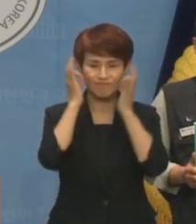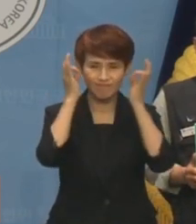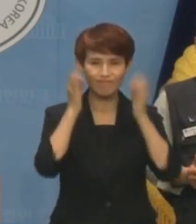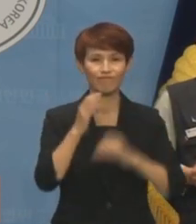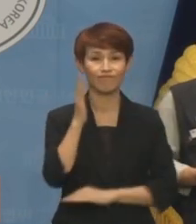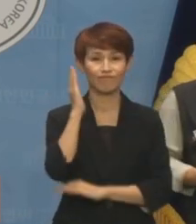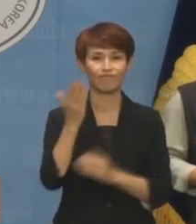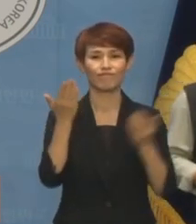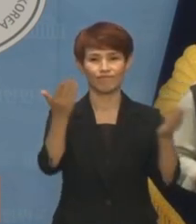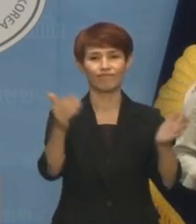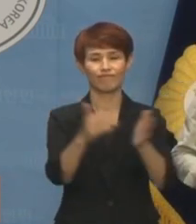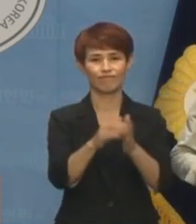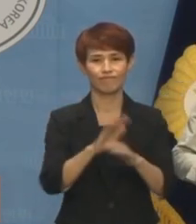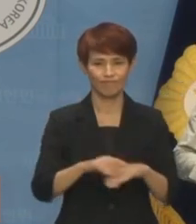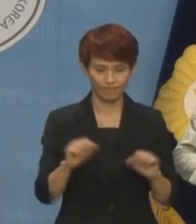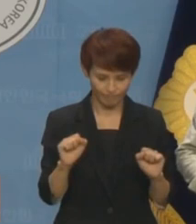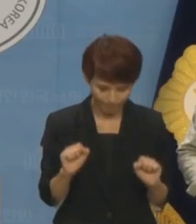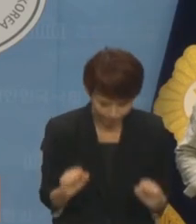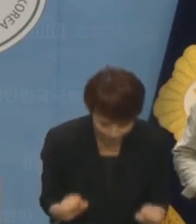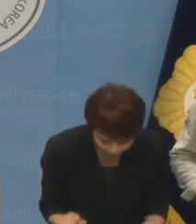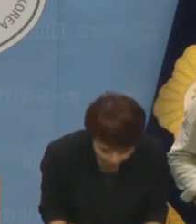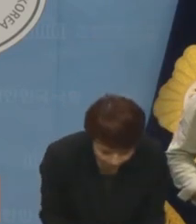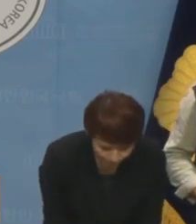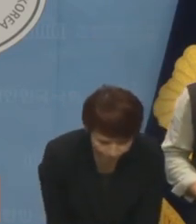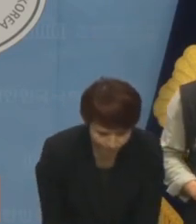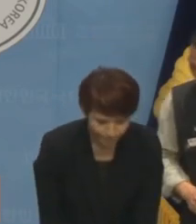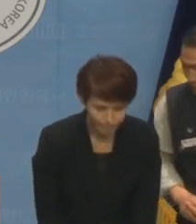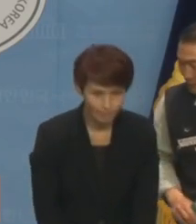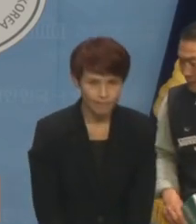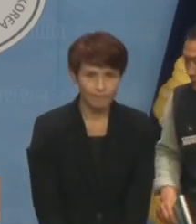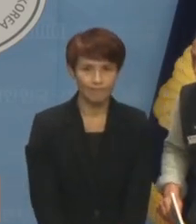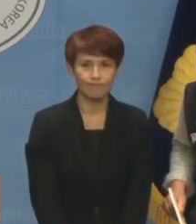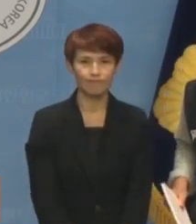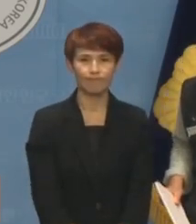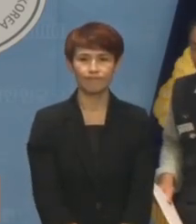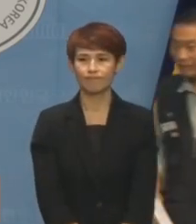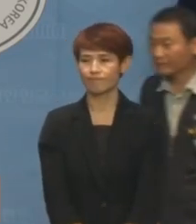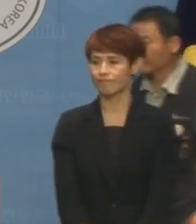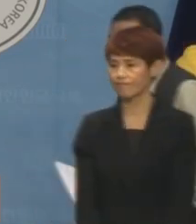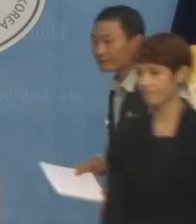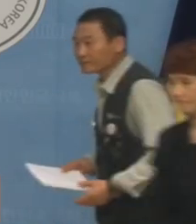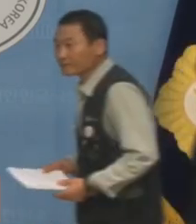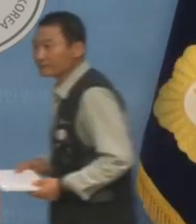이상으로 기자회견을 마치겠습니다. 감사합니다. 여기